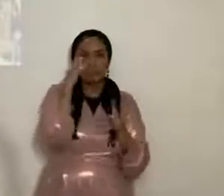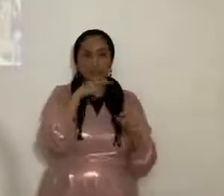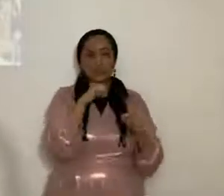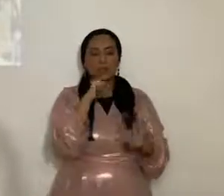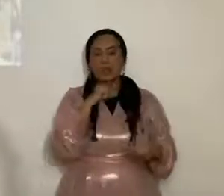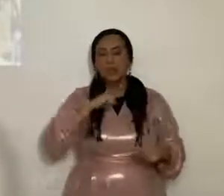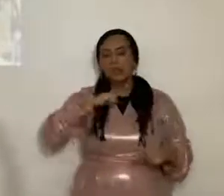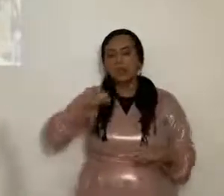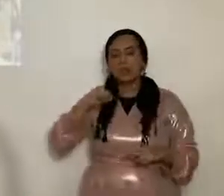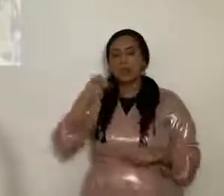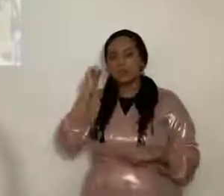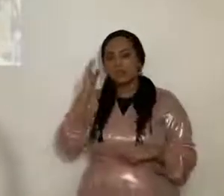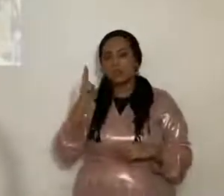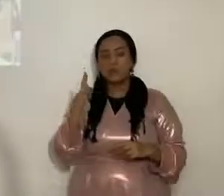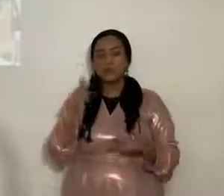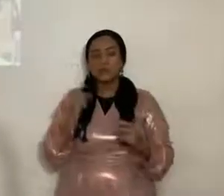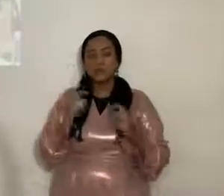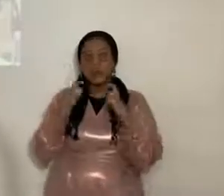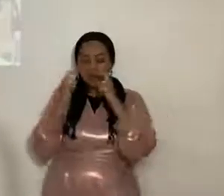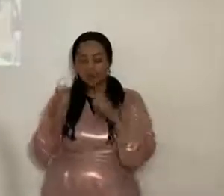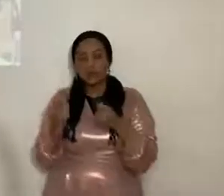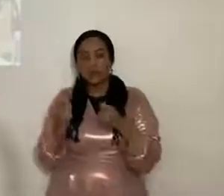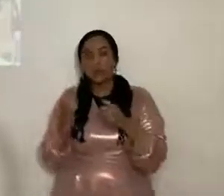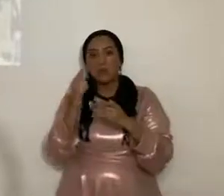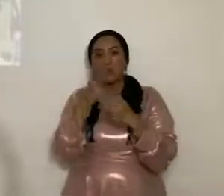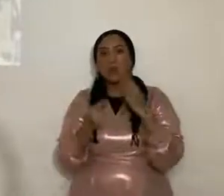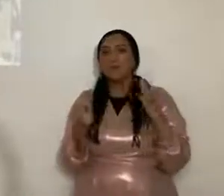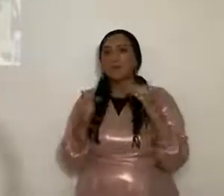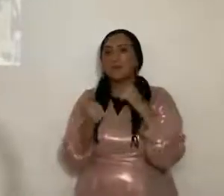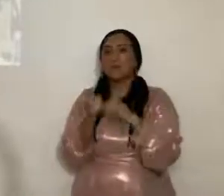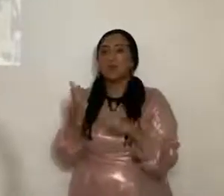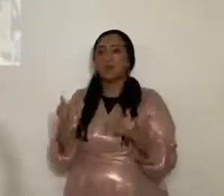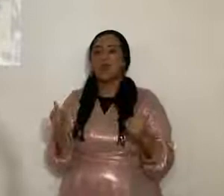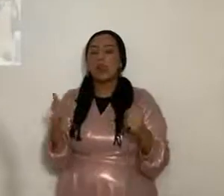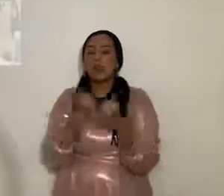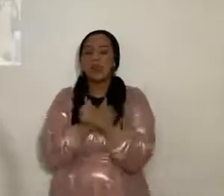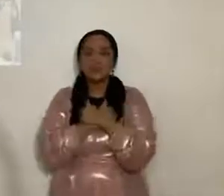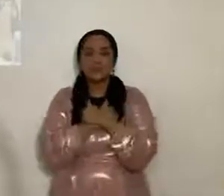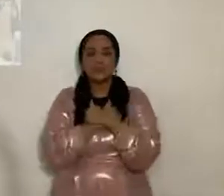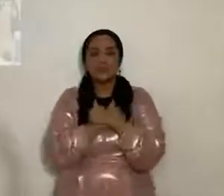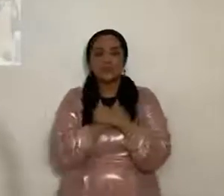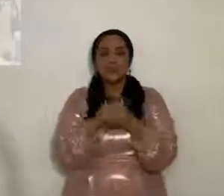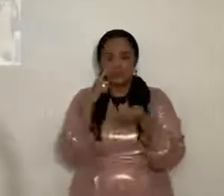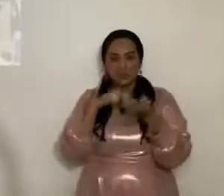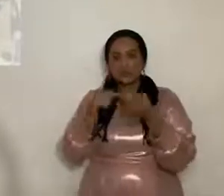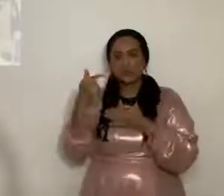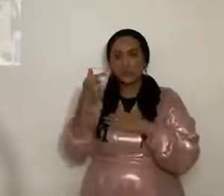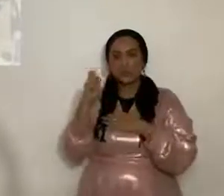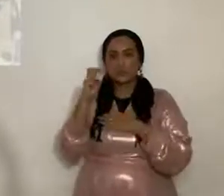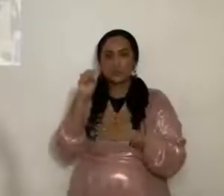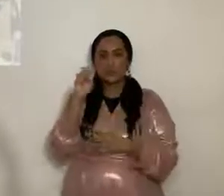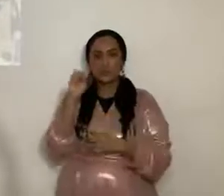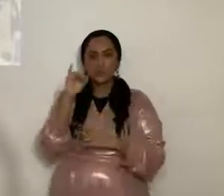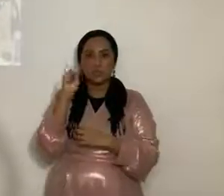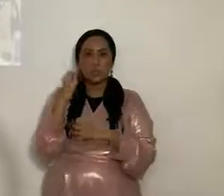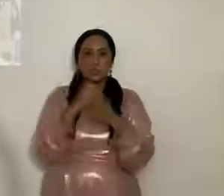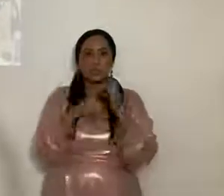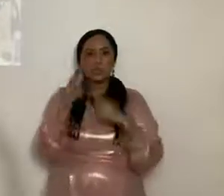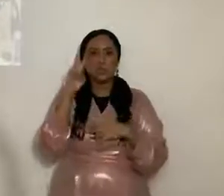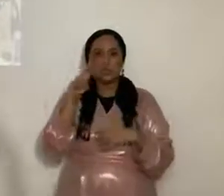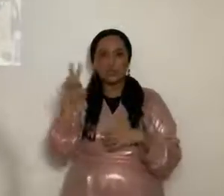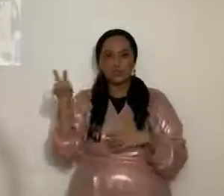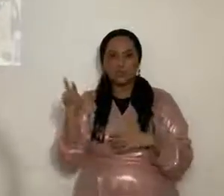negó a Yahweh darle aún lo que más amaba en esta tierra. Vamos a Génesis 22, más